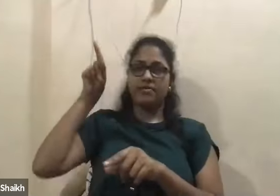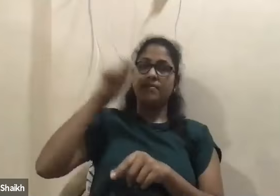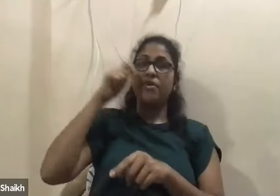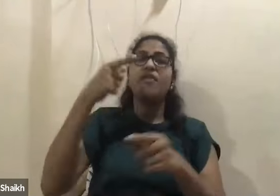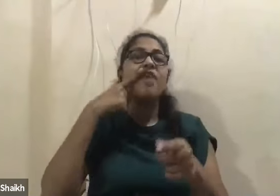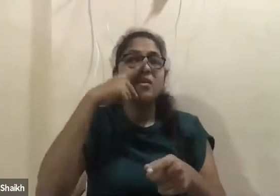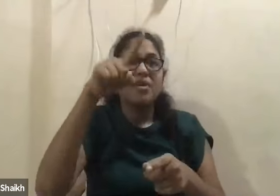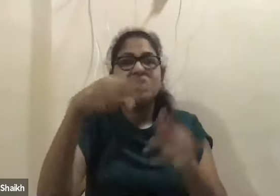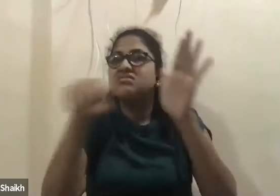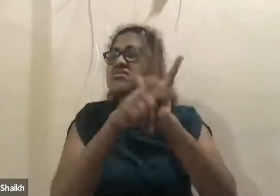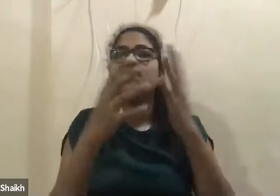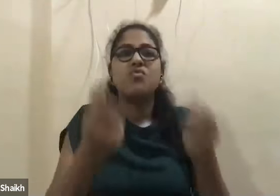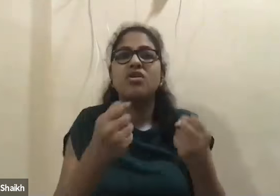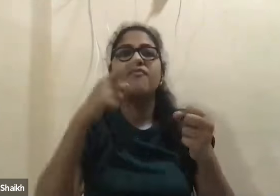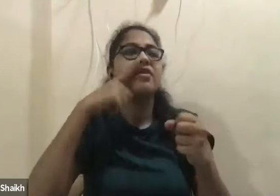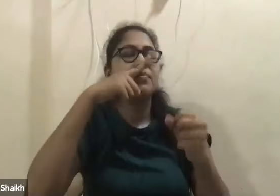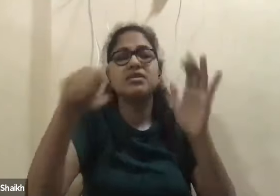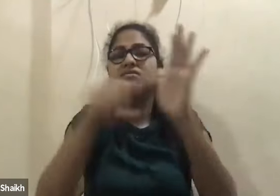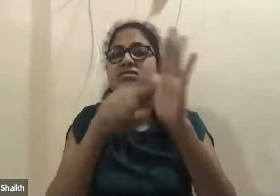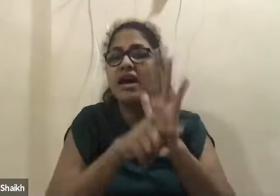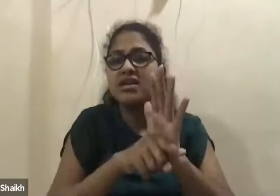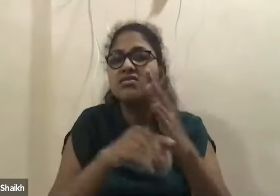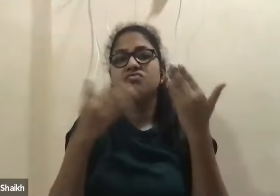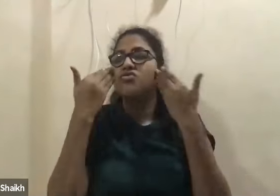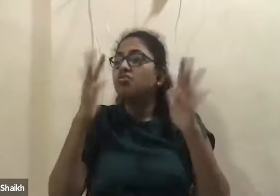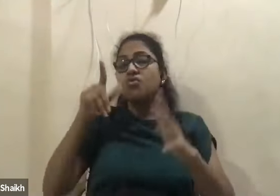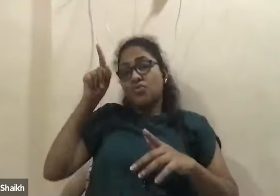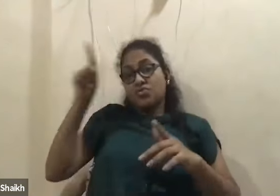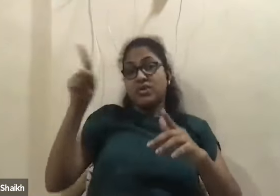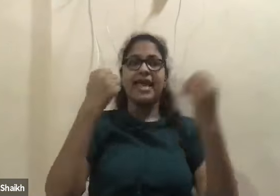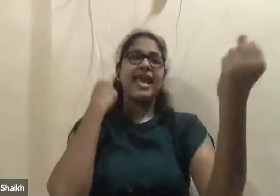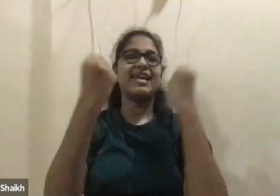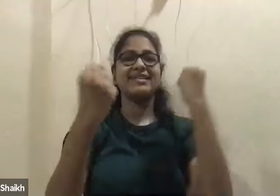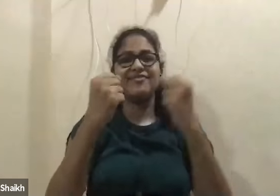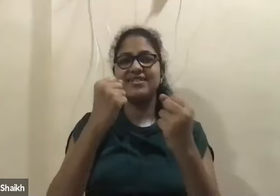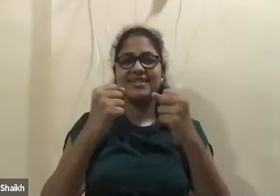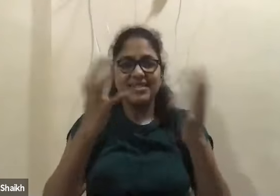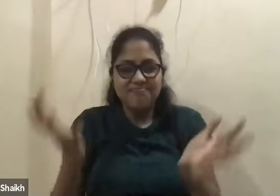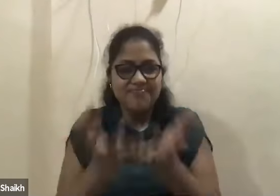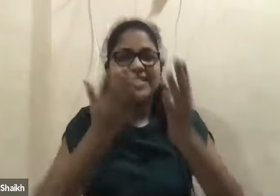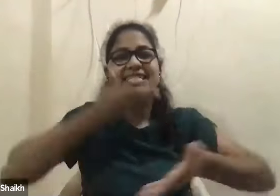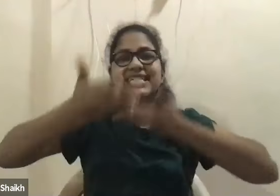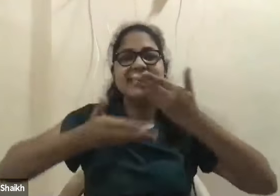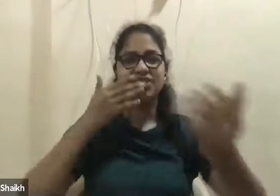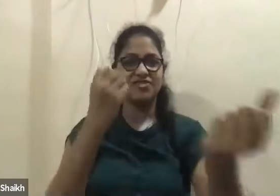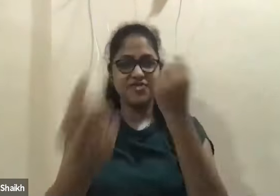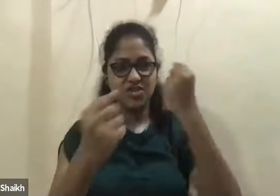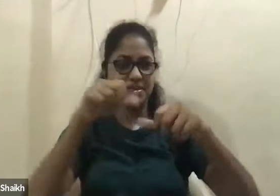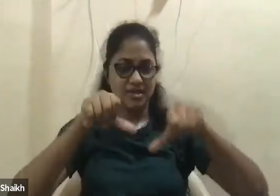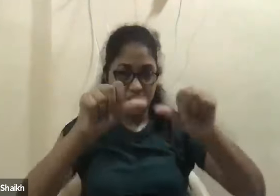गार्डियन जो फिजियोथेरेपिस्ट थे वो गार्डियन बने थे, उन्होंने साइन करते गए. and today both of them are placed